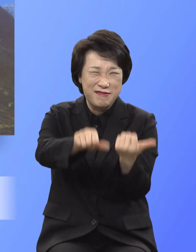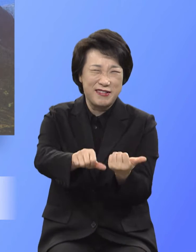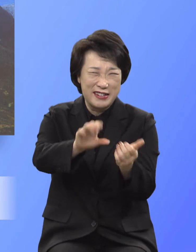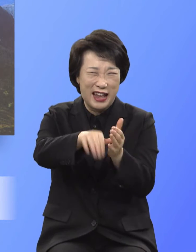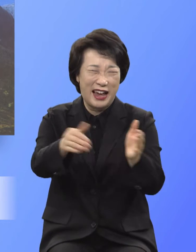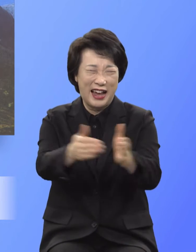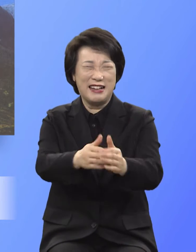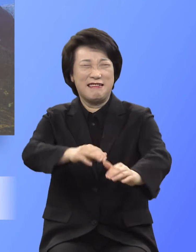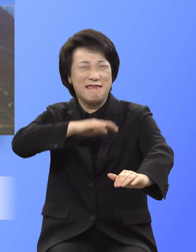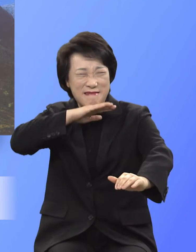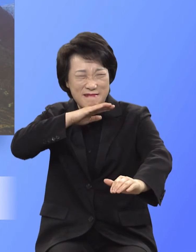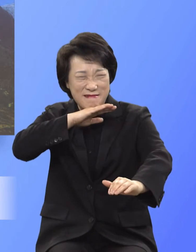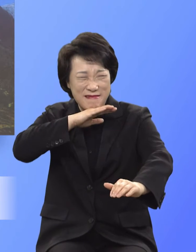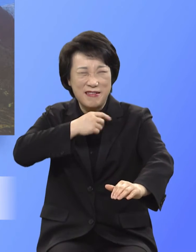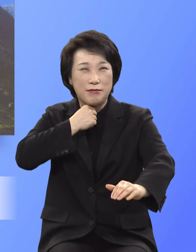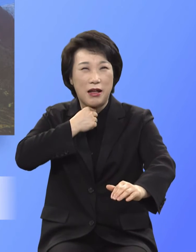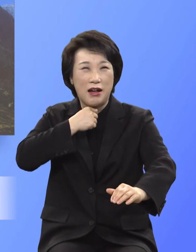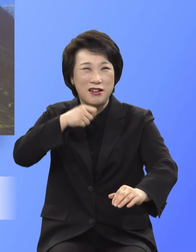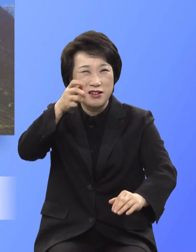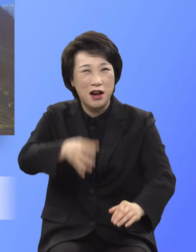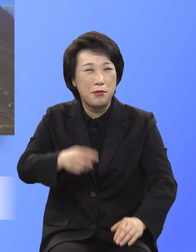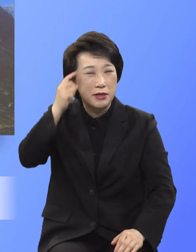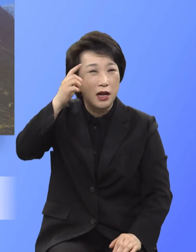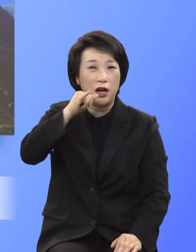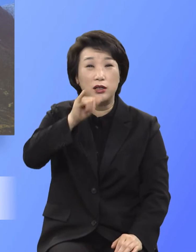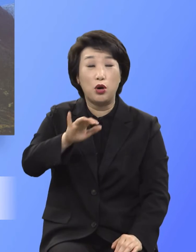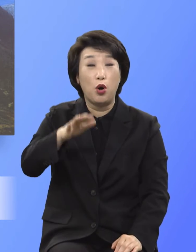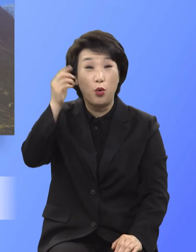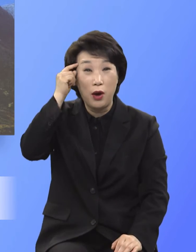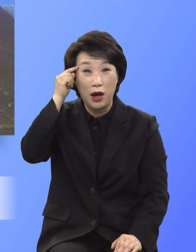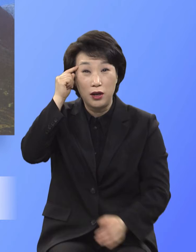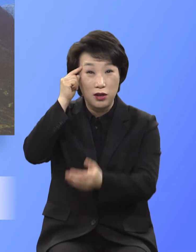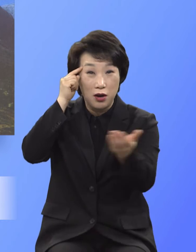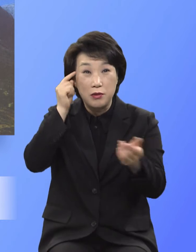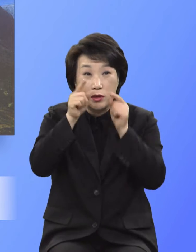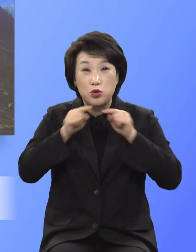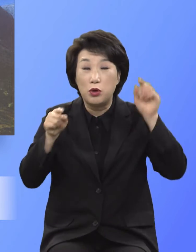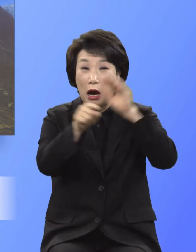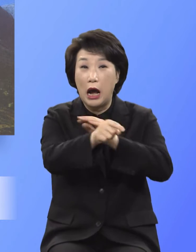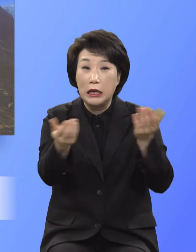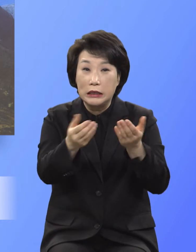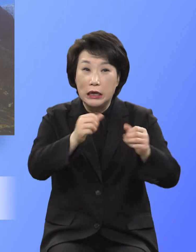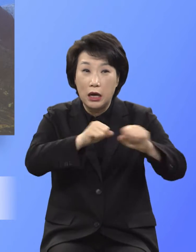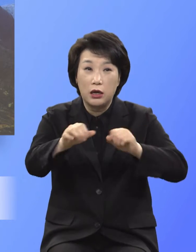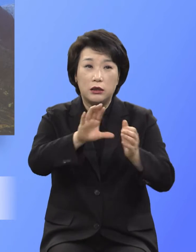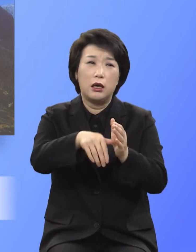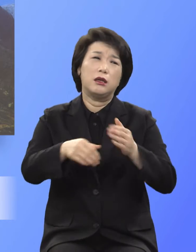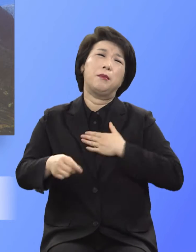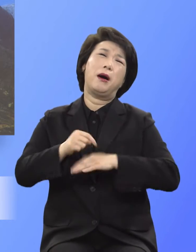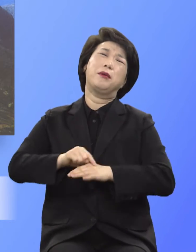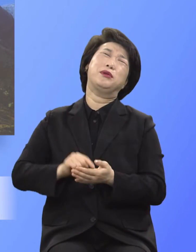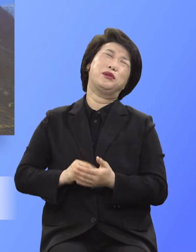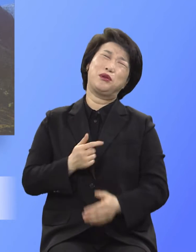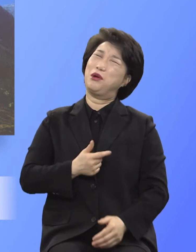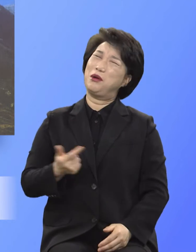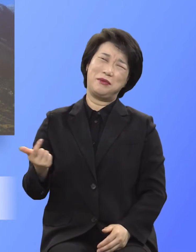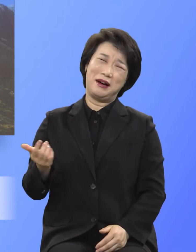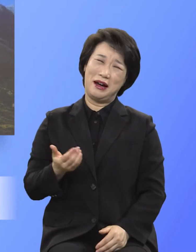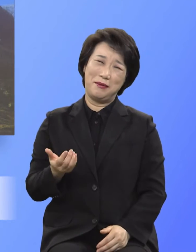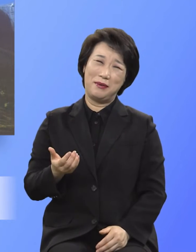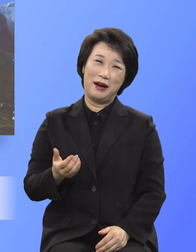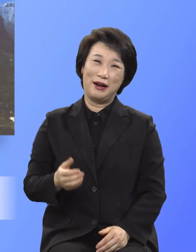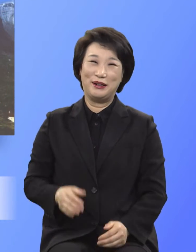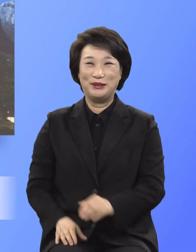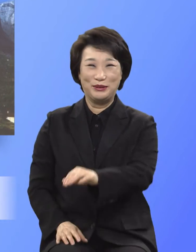때가 한두 번이 아니오. 왜? 네가 지옥 갈지 될 때 그렇게 마음이 아프다 그 말이오. 우리는